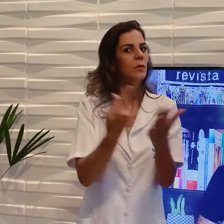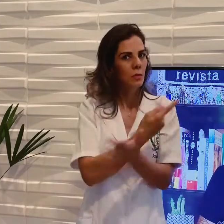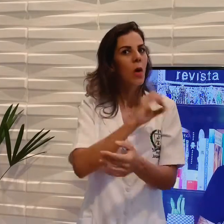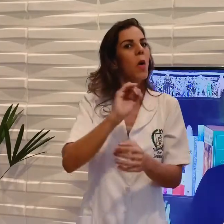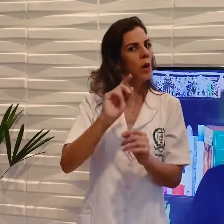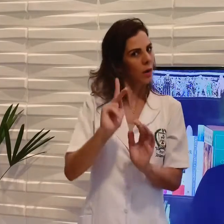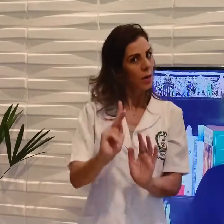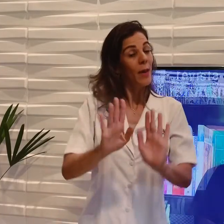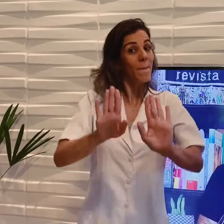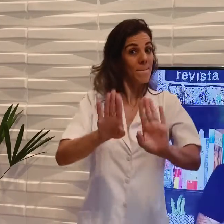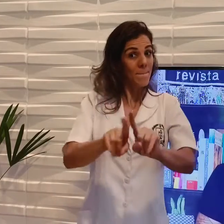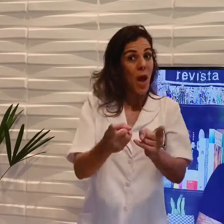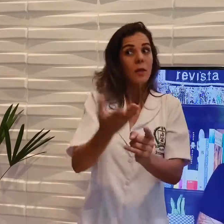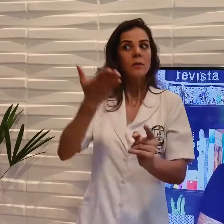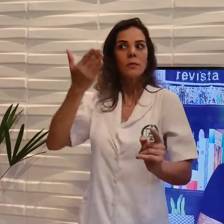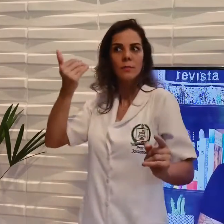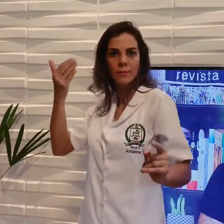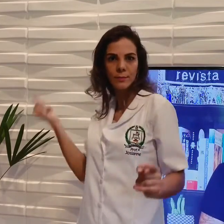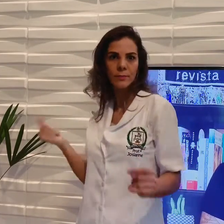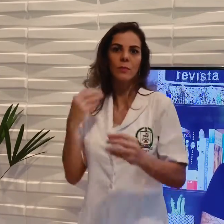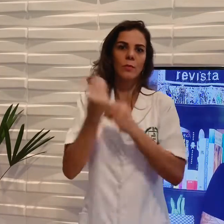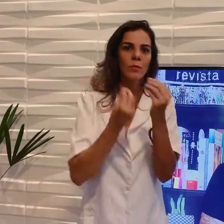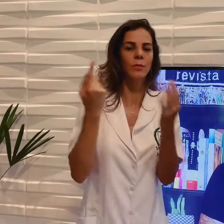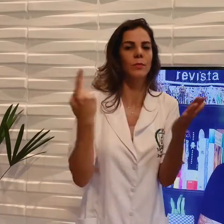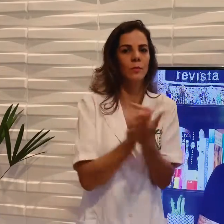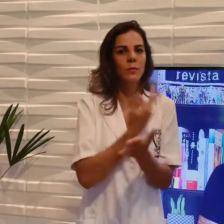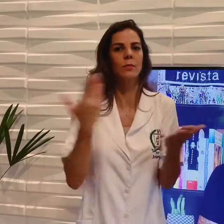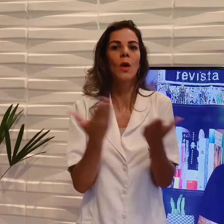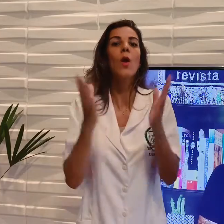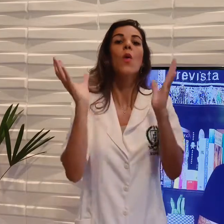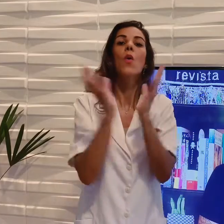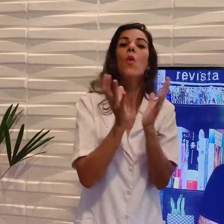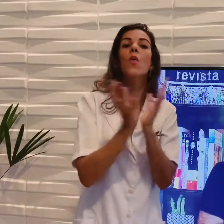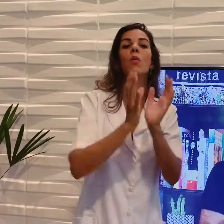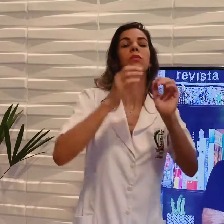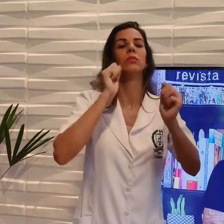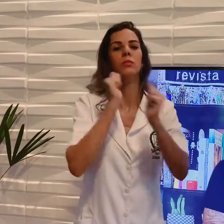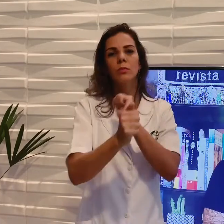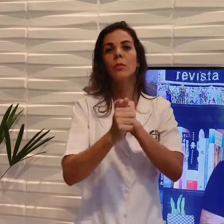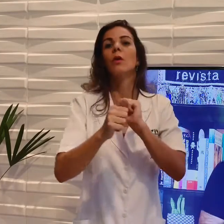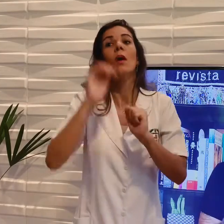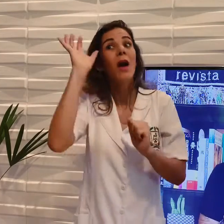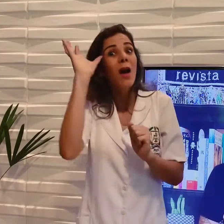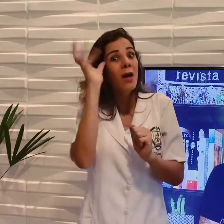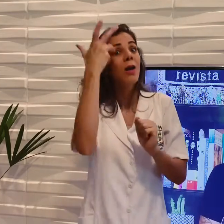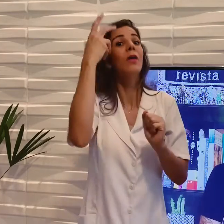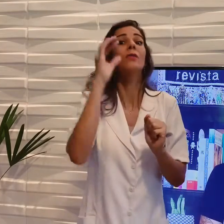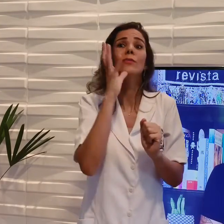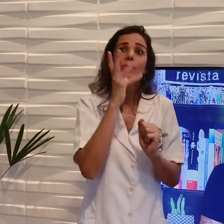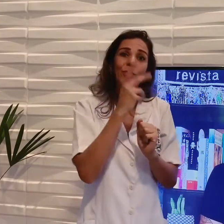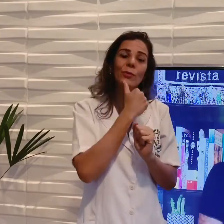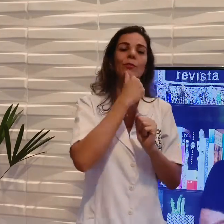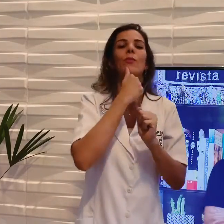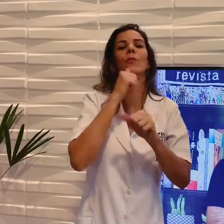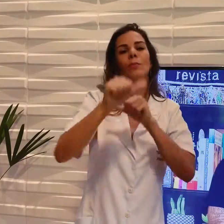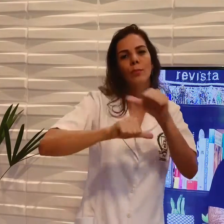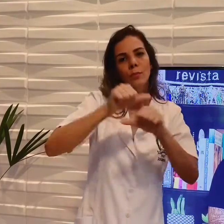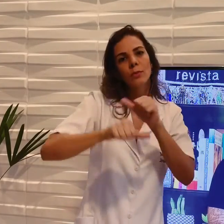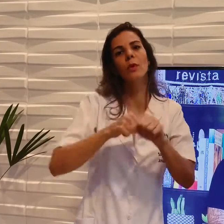como aconteceu agora, o Comitê Olímpico demorou a tomar uma decisão. Lembremos, a Segunda Guerra começa quando?